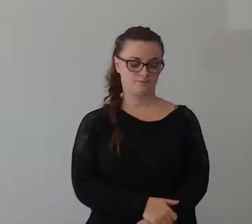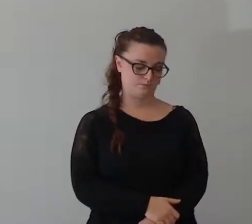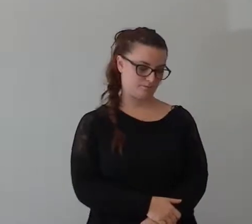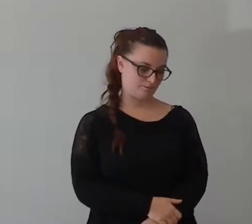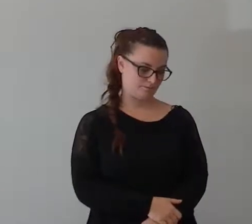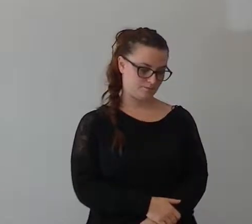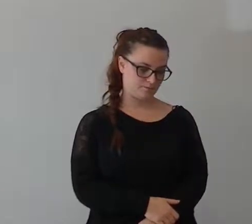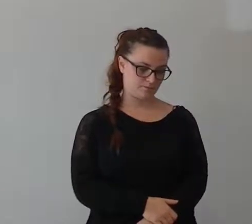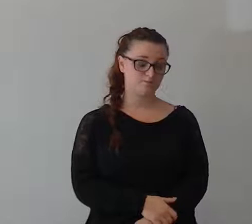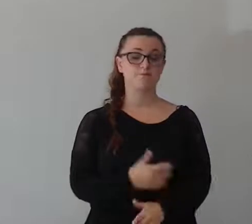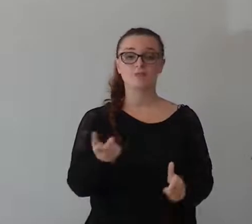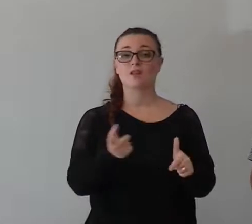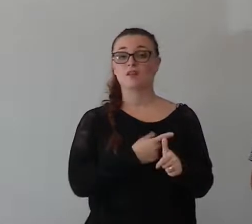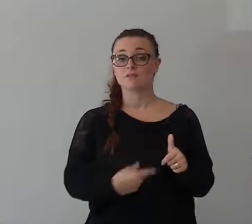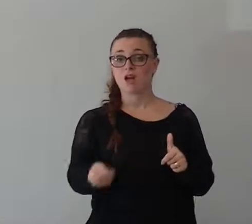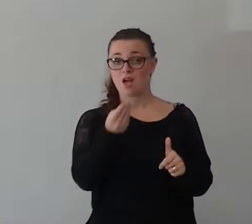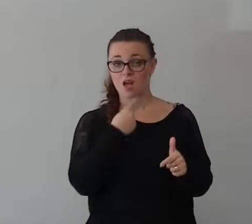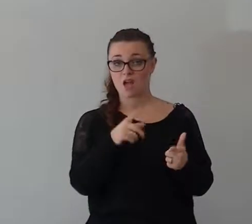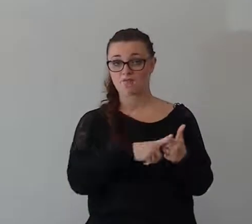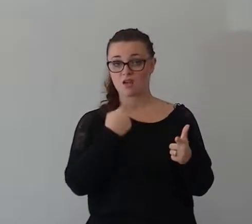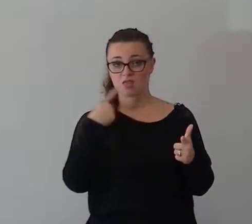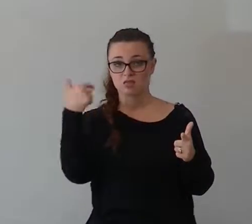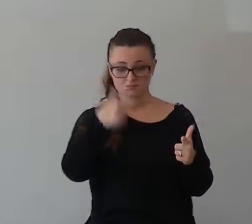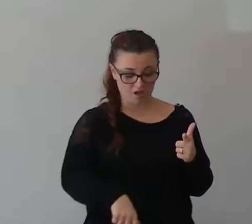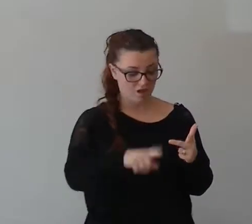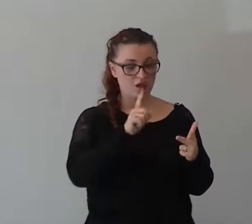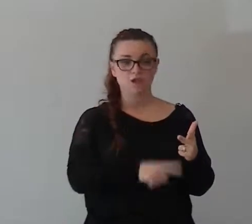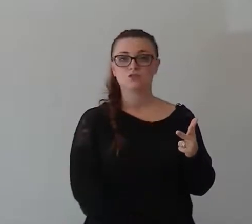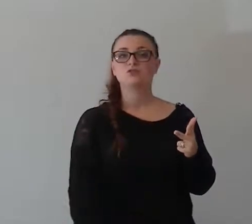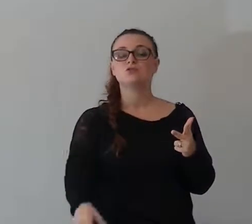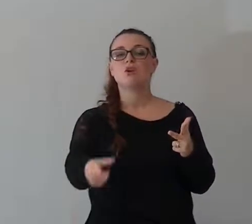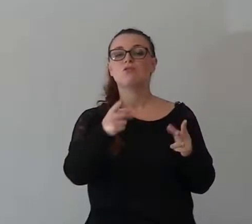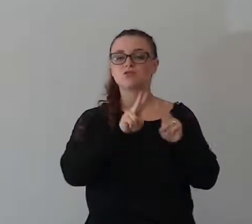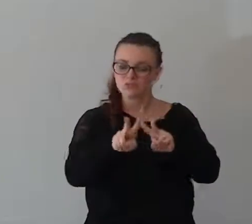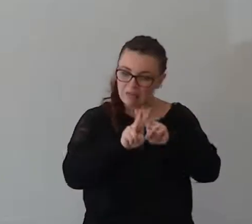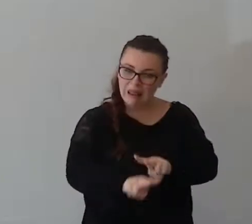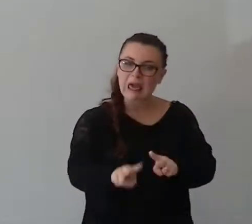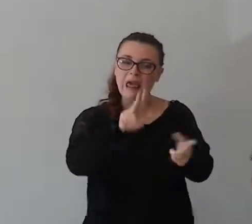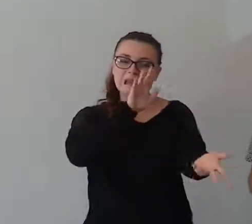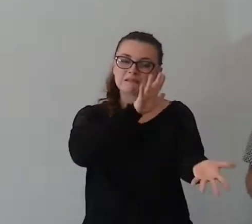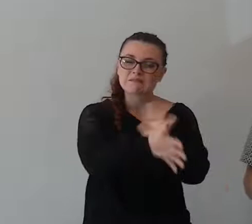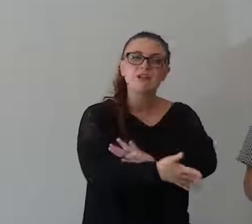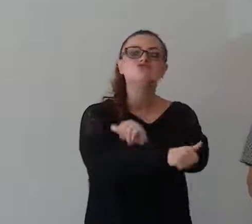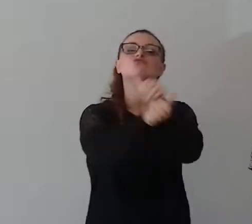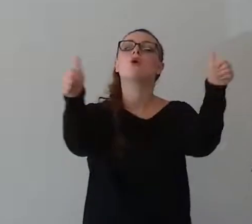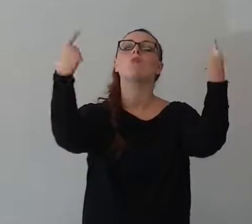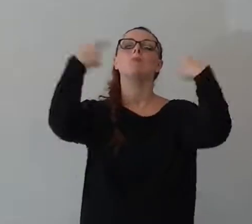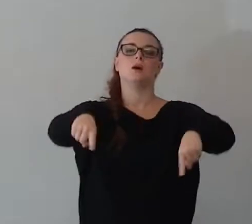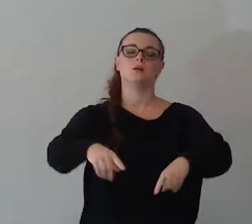dove fame, fallimento, funerali e fine sembrano l'unico orizzonte.